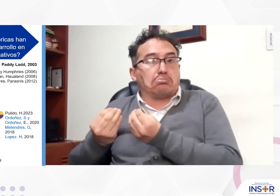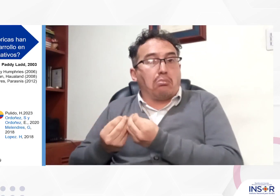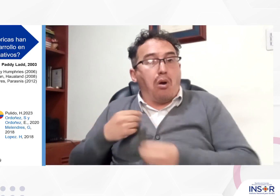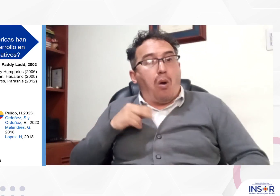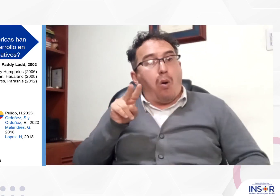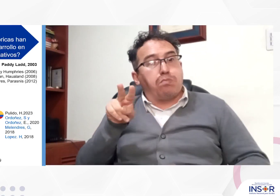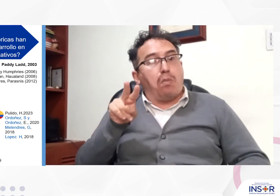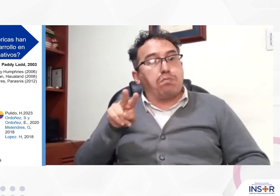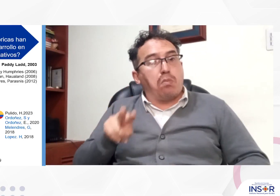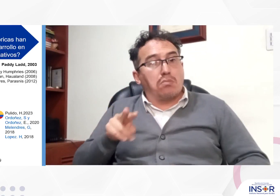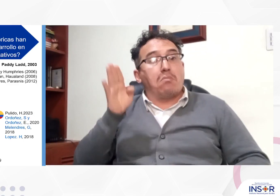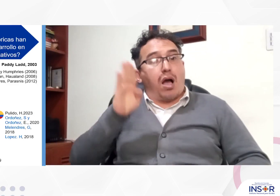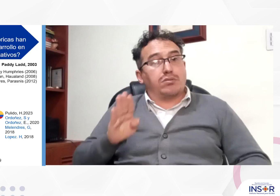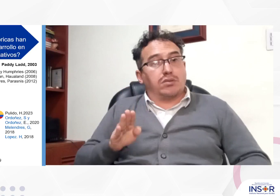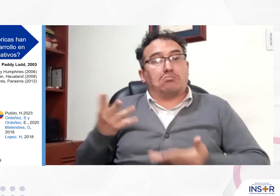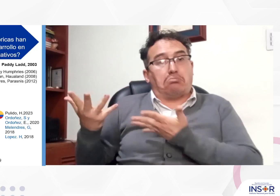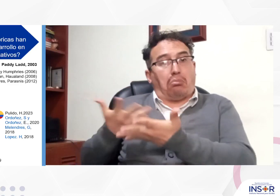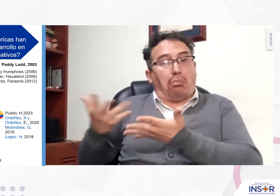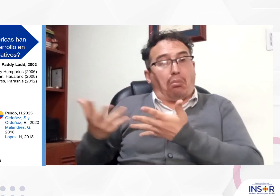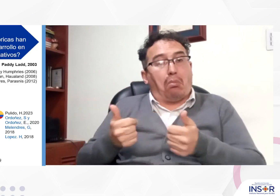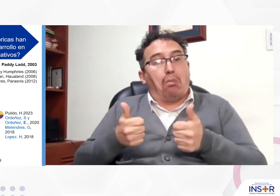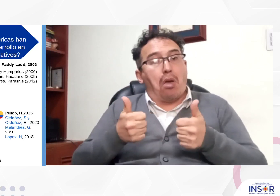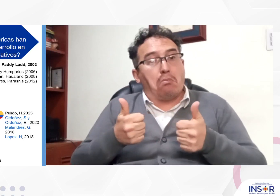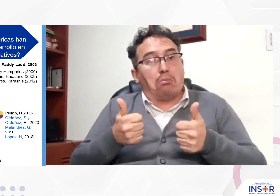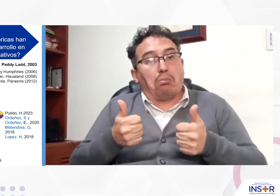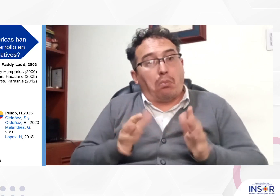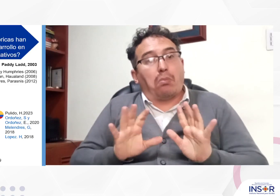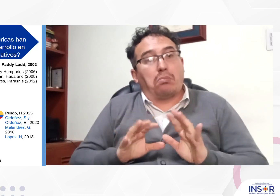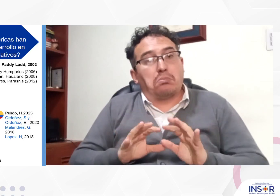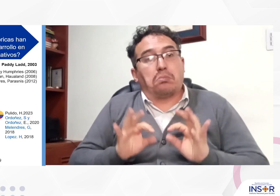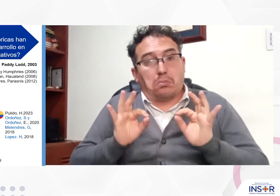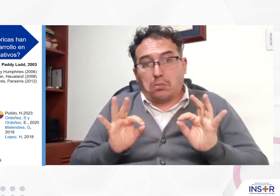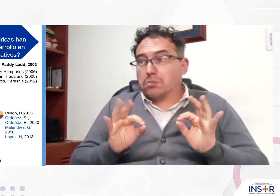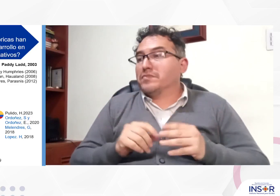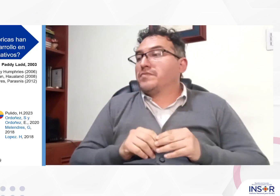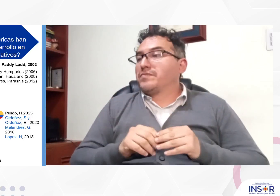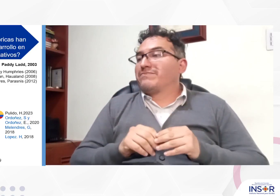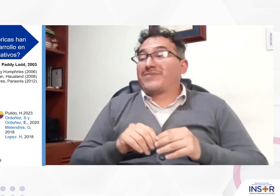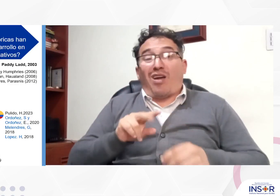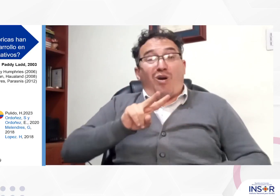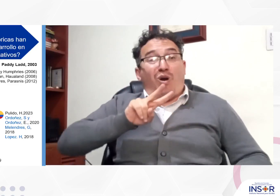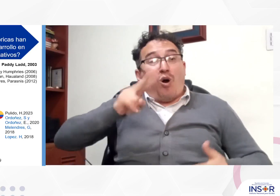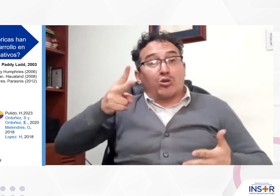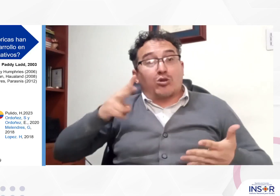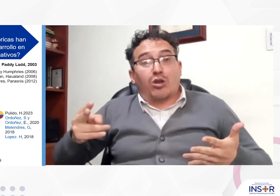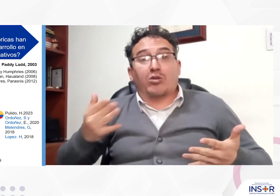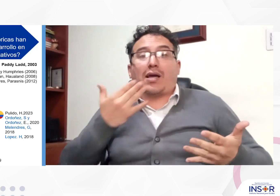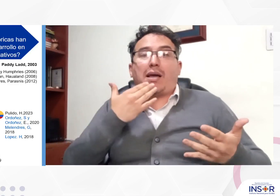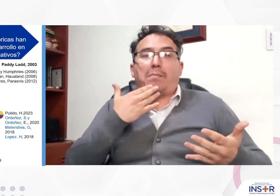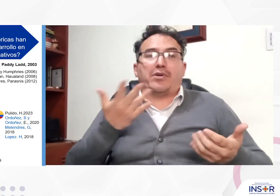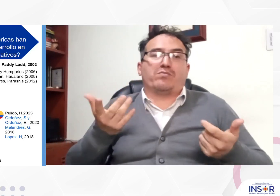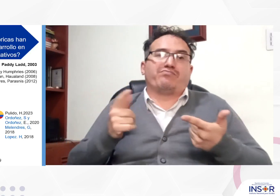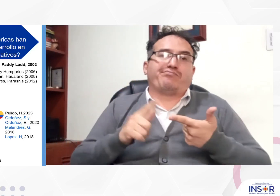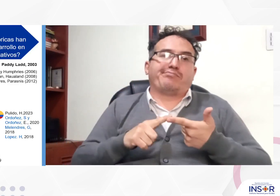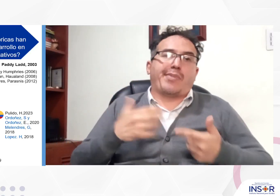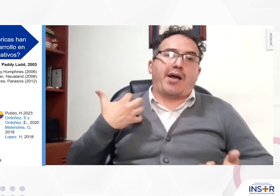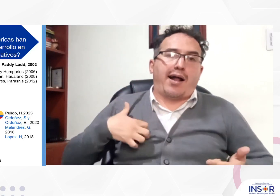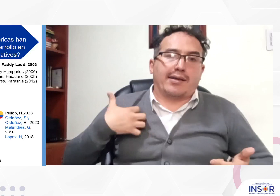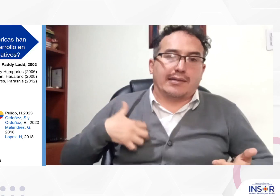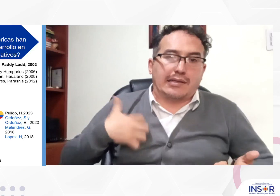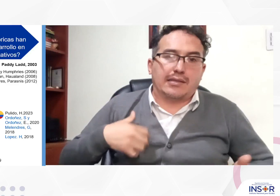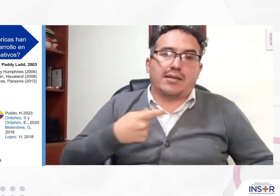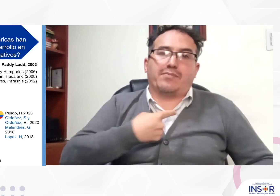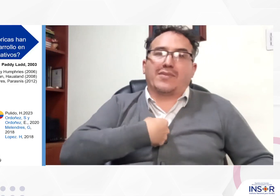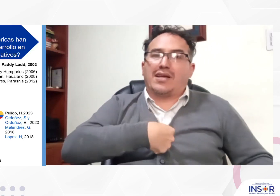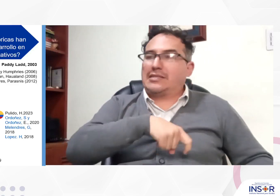o intérpretes que han trabajado de la mano con personas sordas y pues van en esos procesos de investigación. Hay